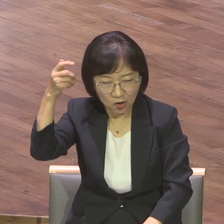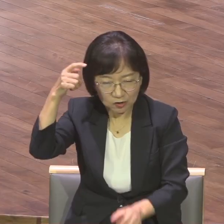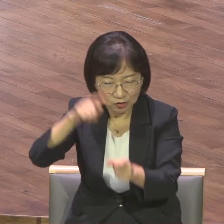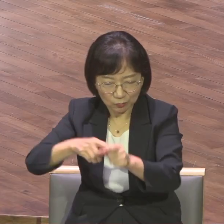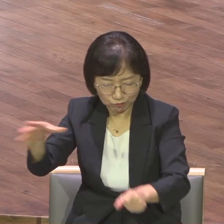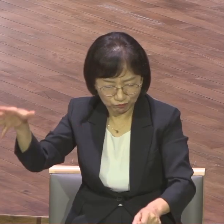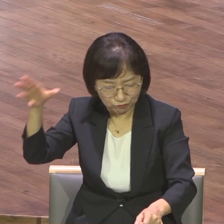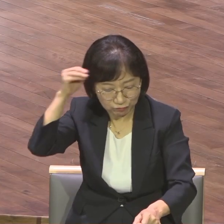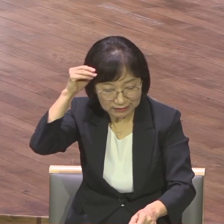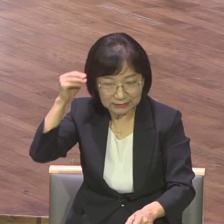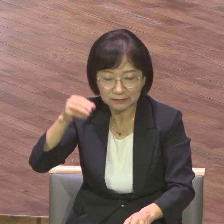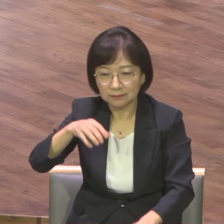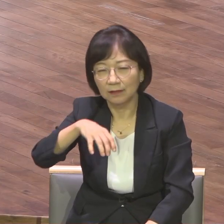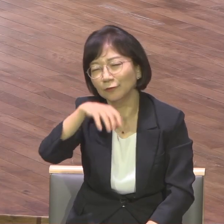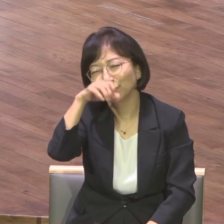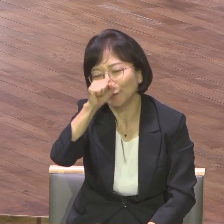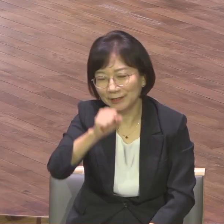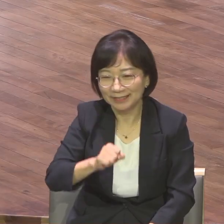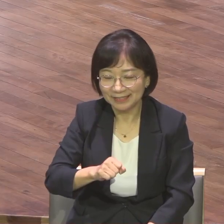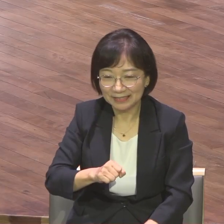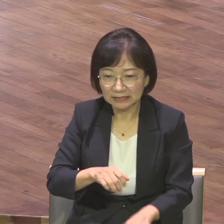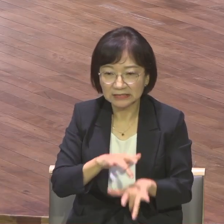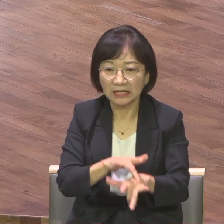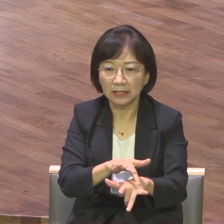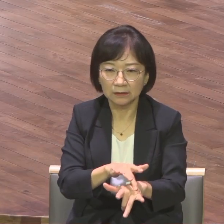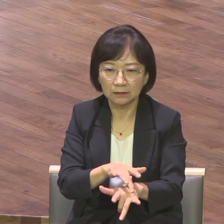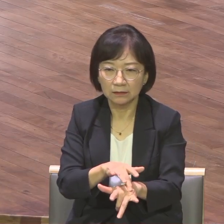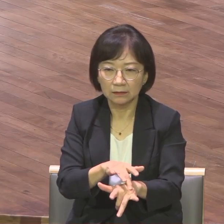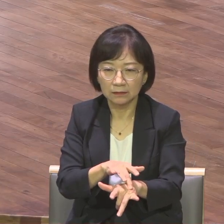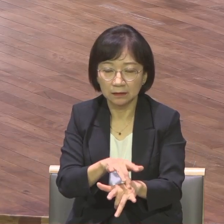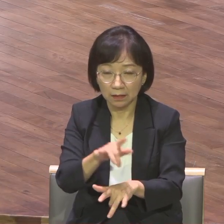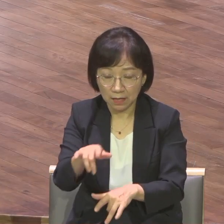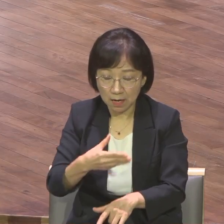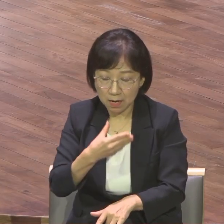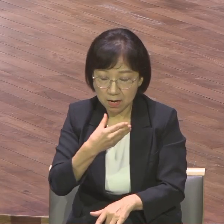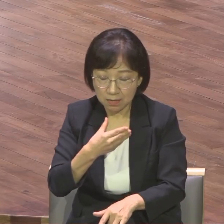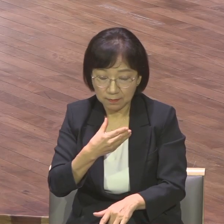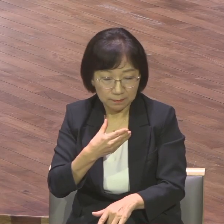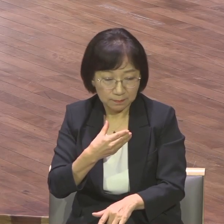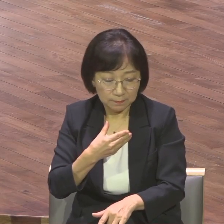영적 신앙생활을 진실되게 순수하지 못하도록